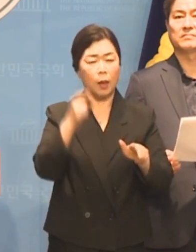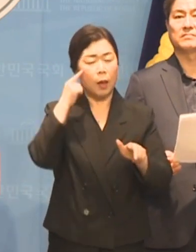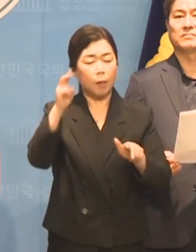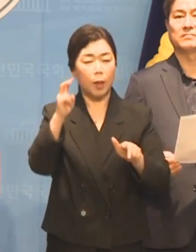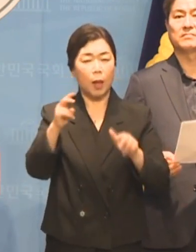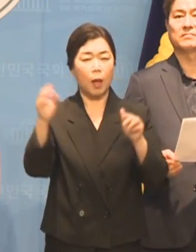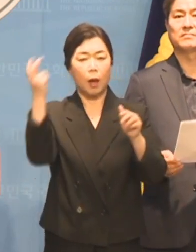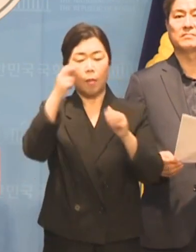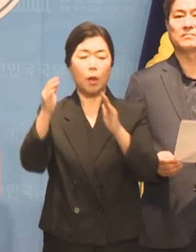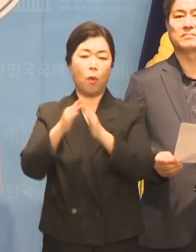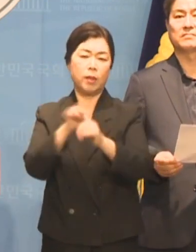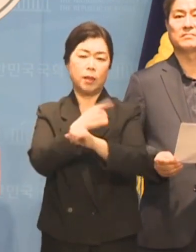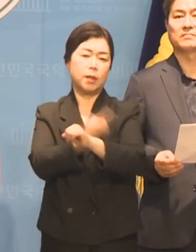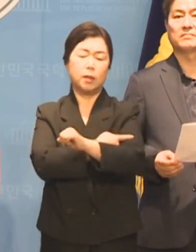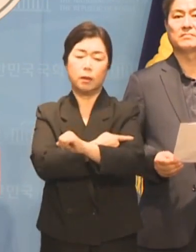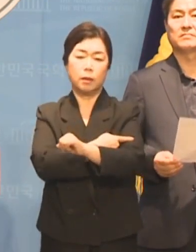않았습니다.